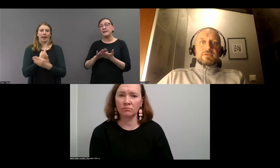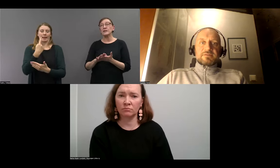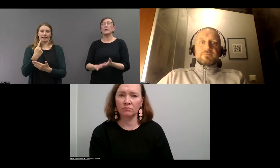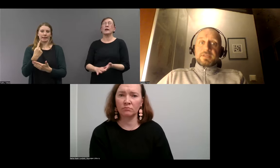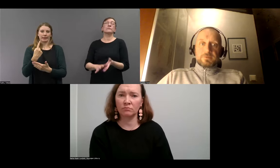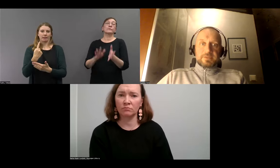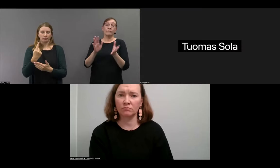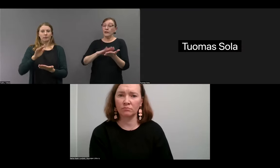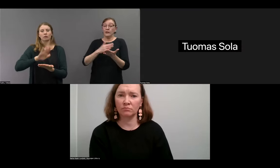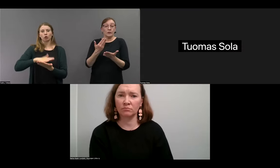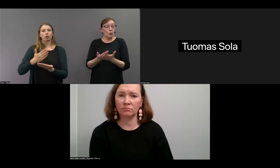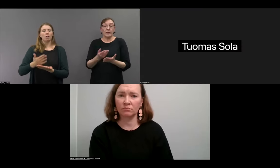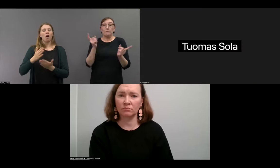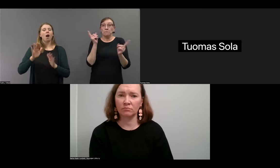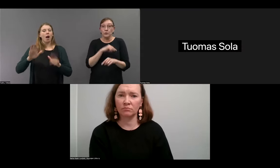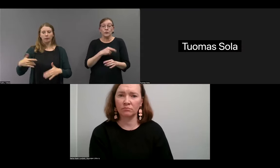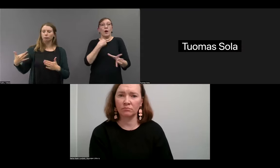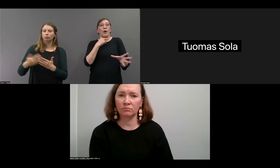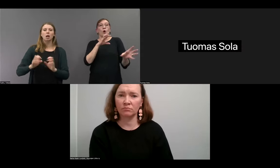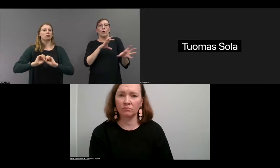tulkit olisivat voineet hoitaa.